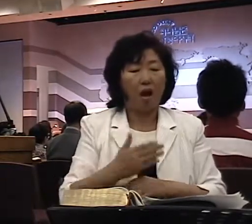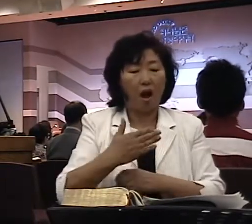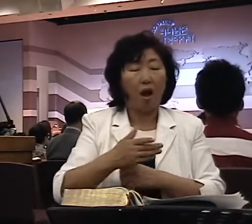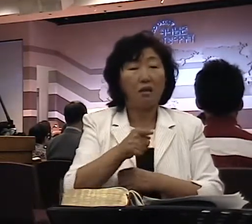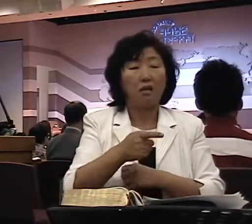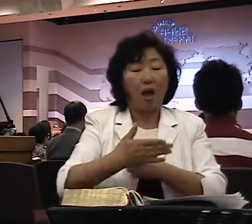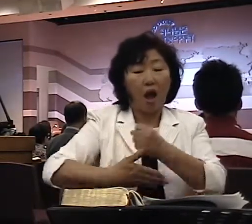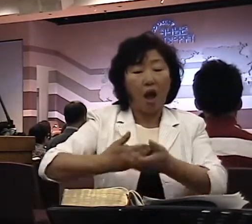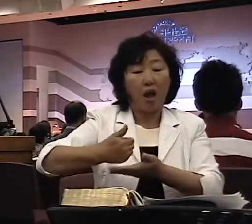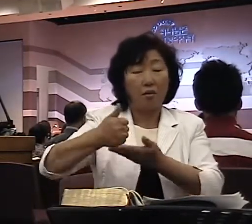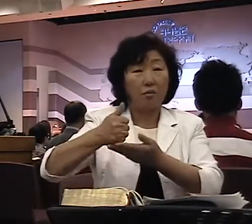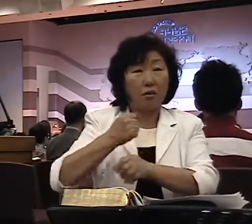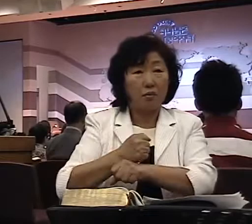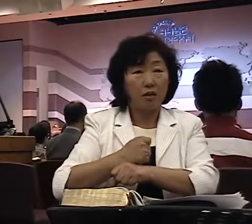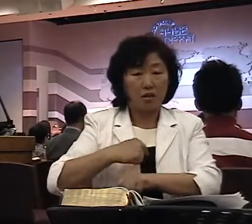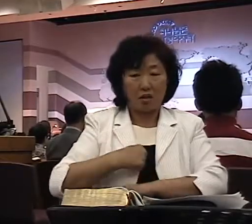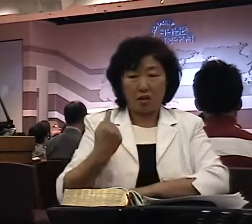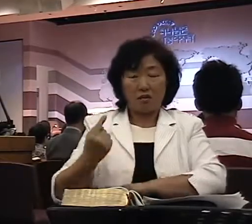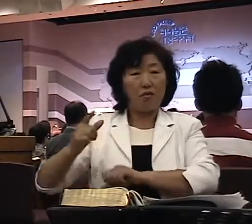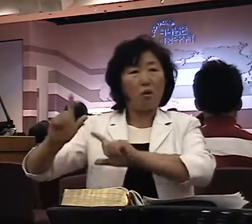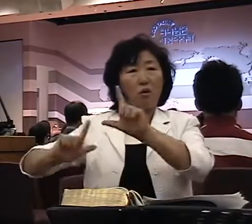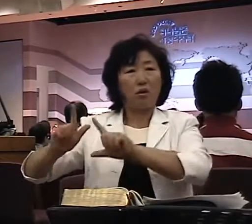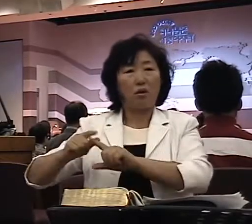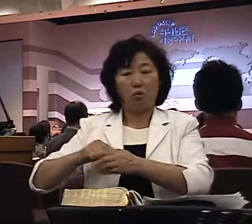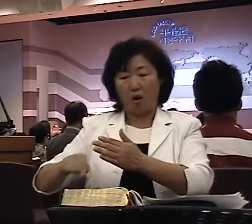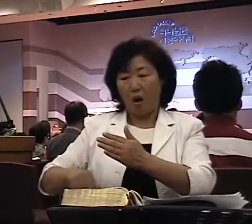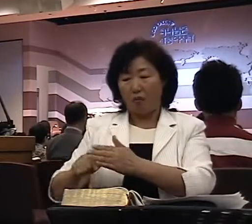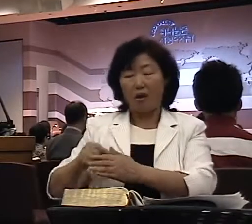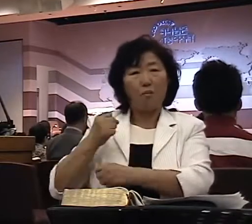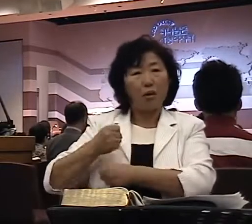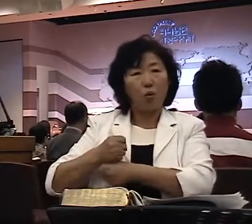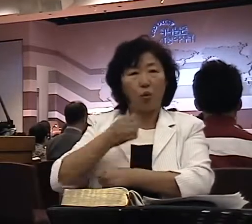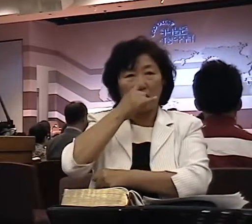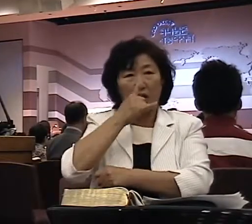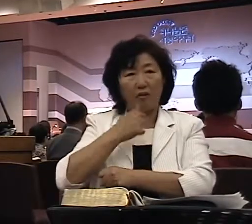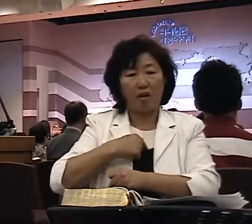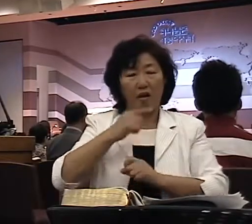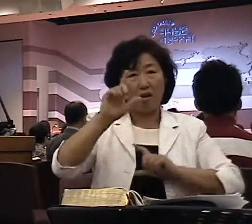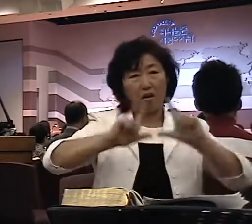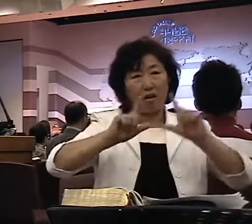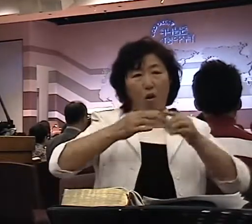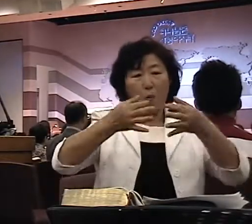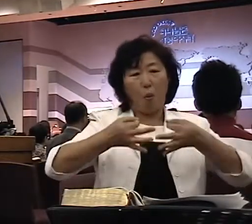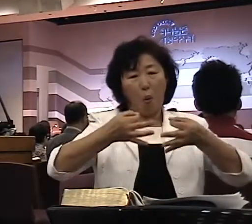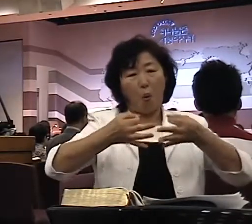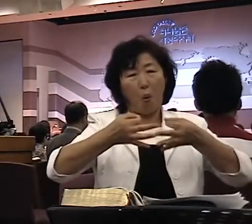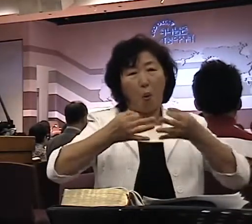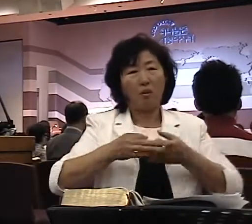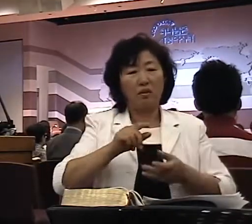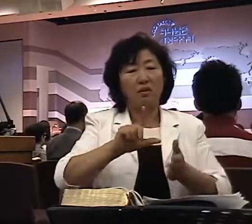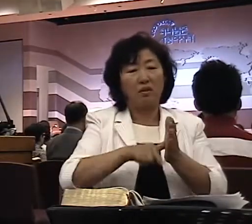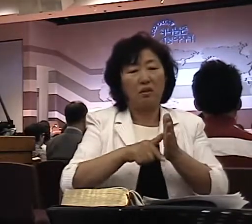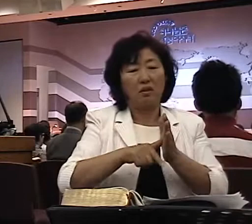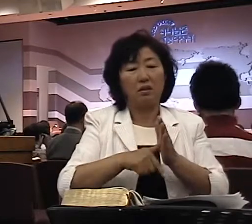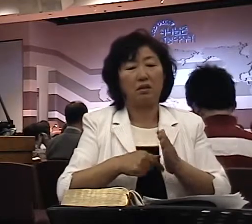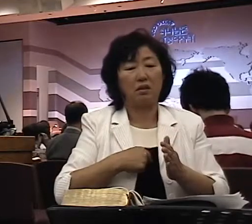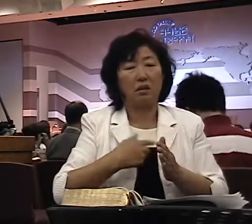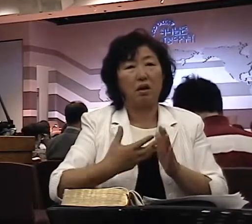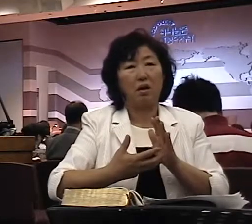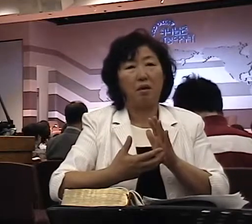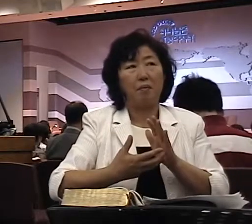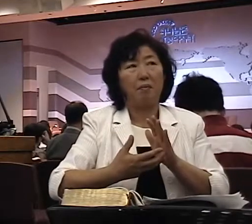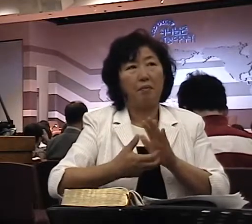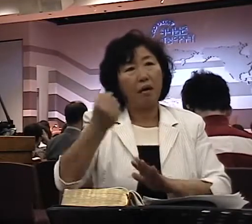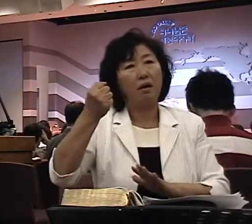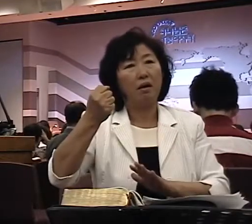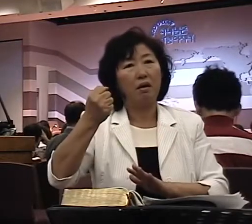것은 자신의 형상을 우리 가운데 만드시고 있는 것, 내 형상이 보인다 그 순간까지 기다렸다가 빼시는 겁니다.